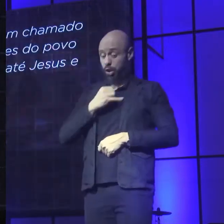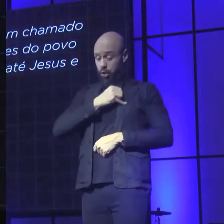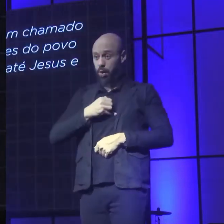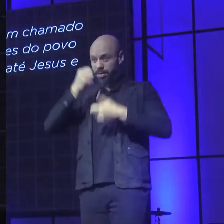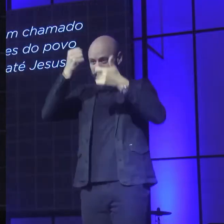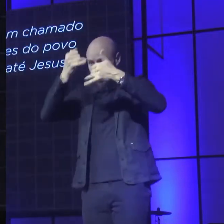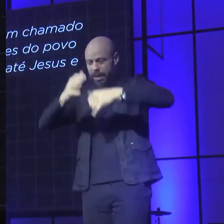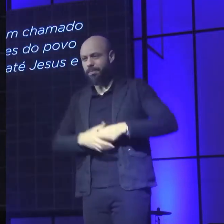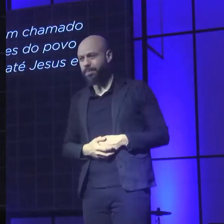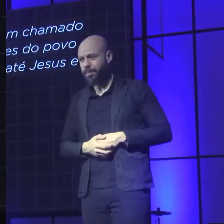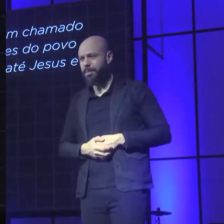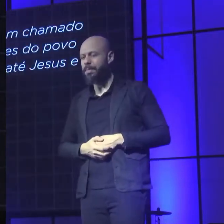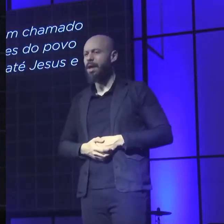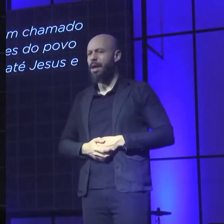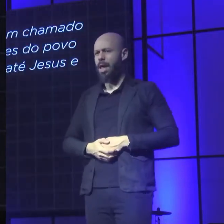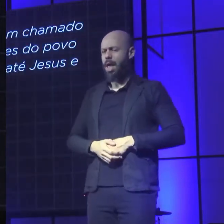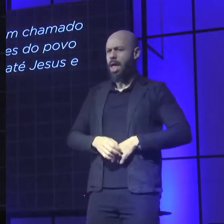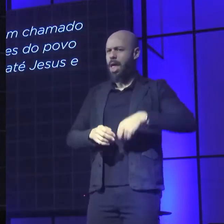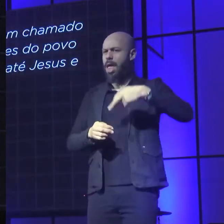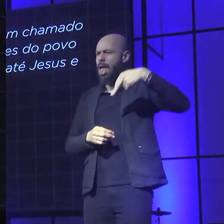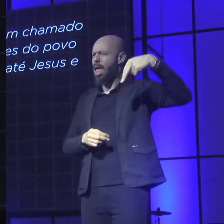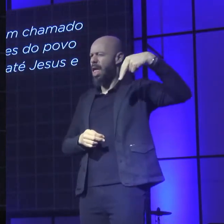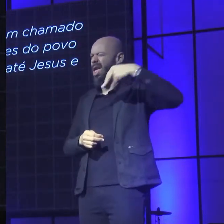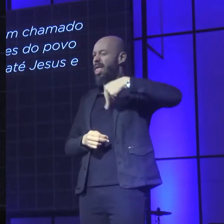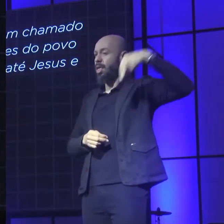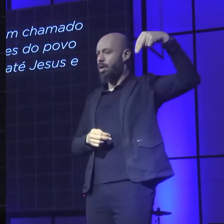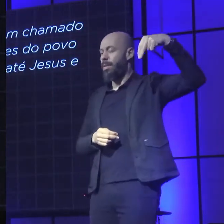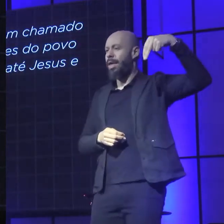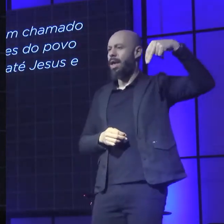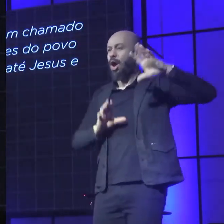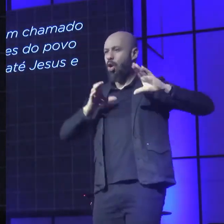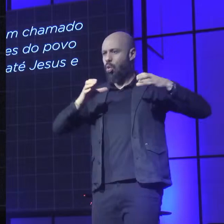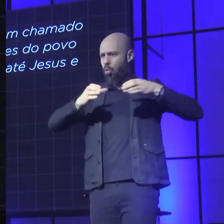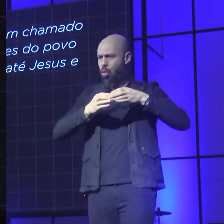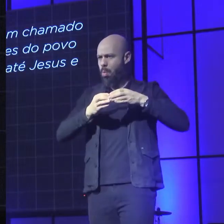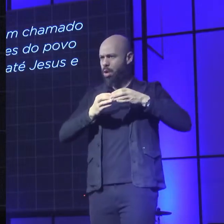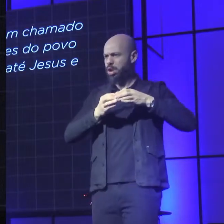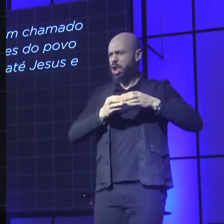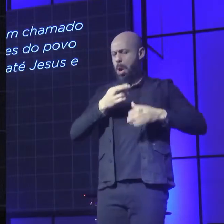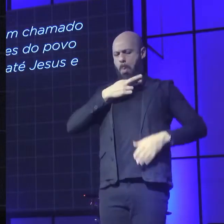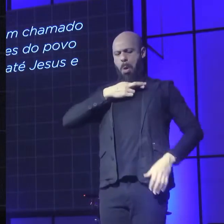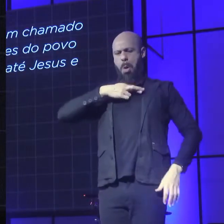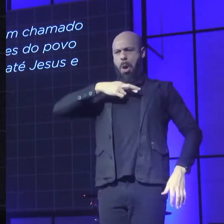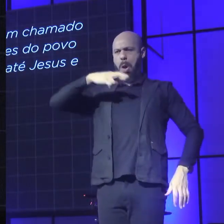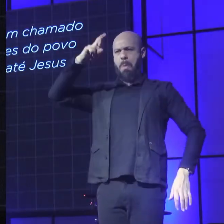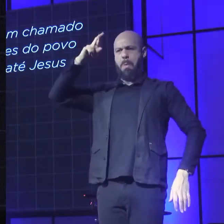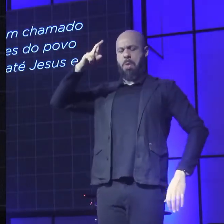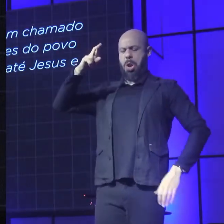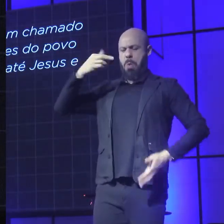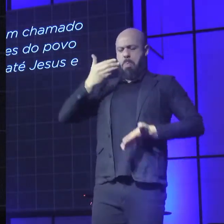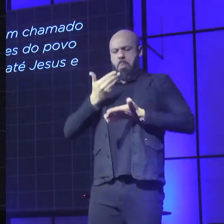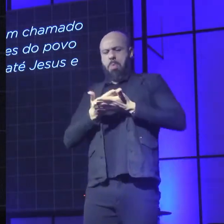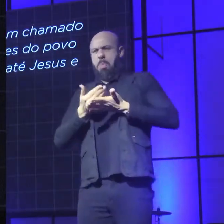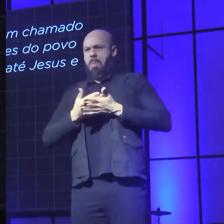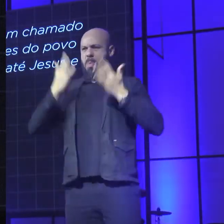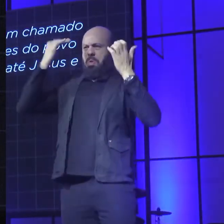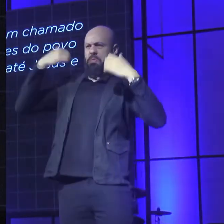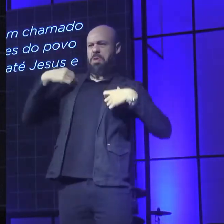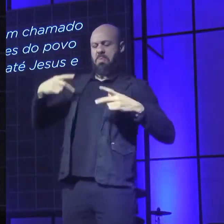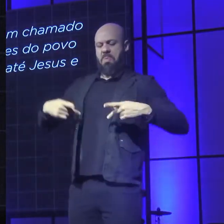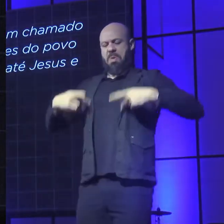os fariseus era uma seita de religiosos, de doutores que estudavam a lei.